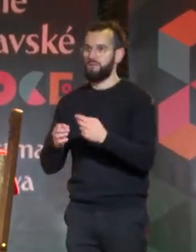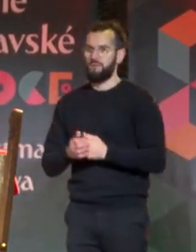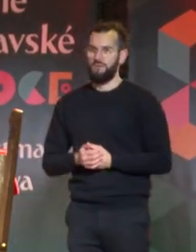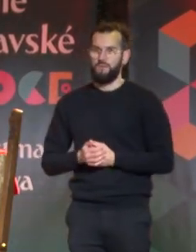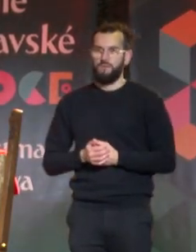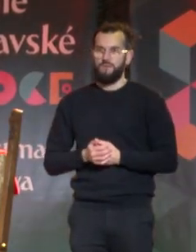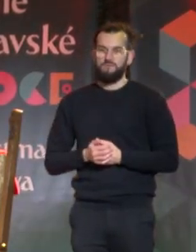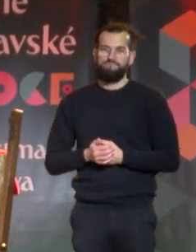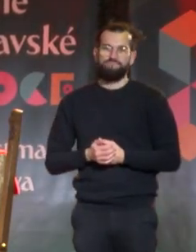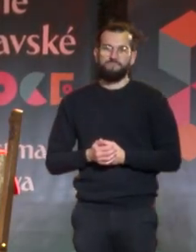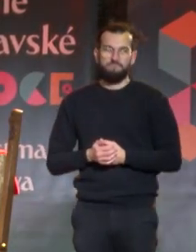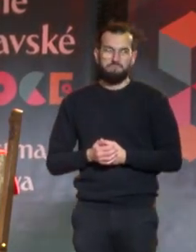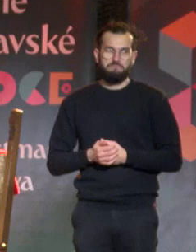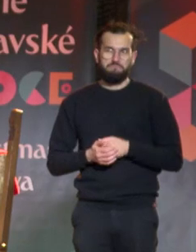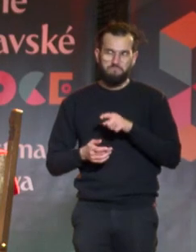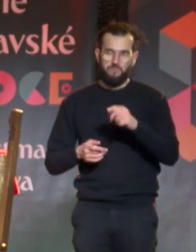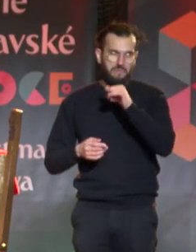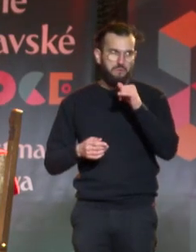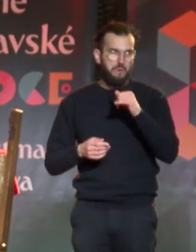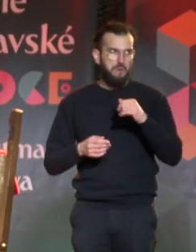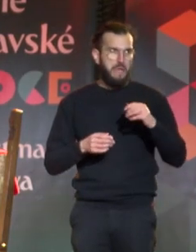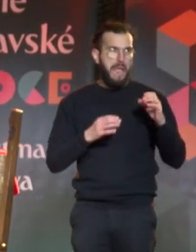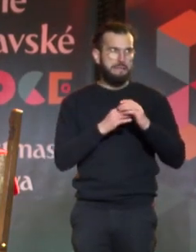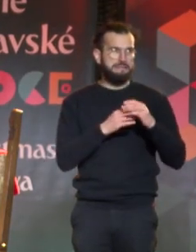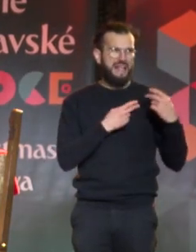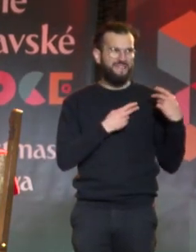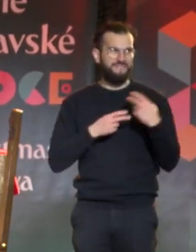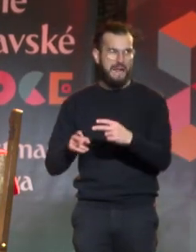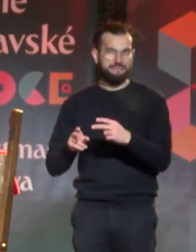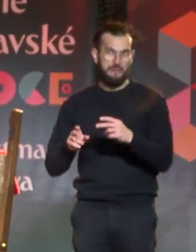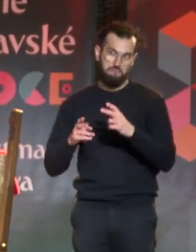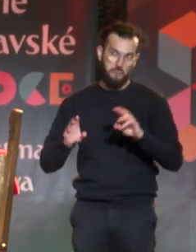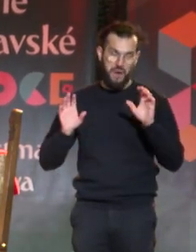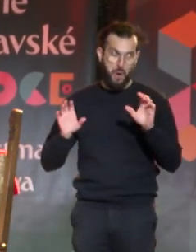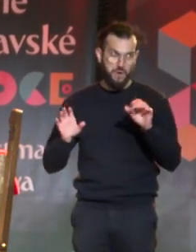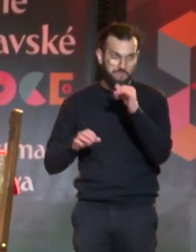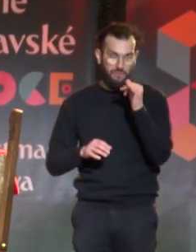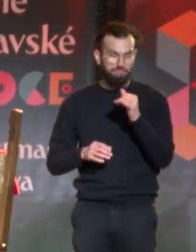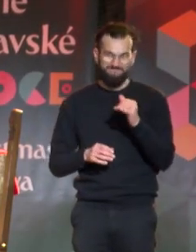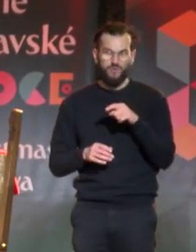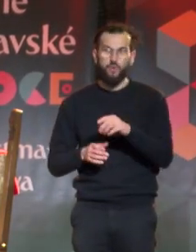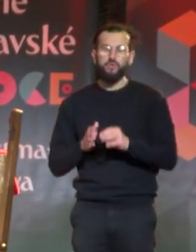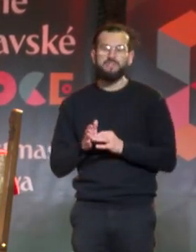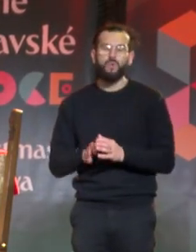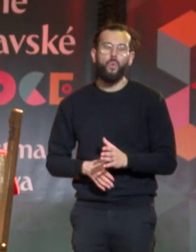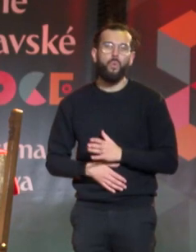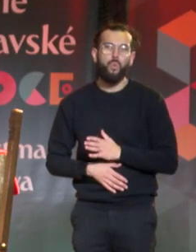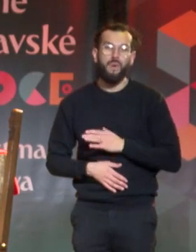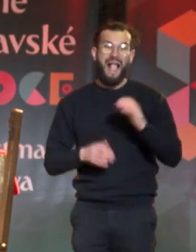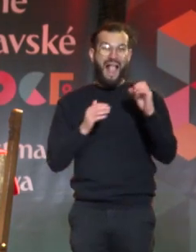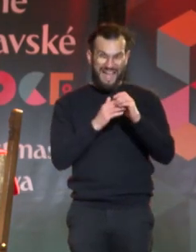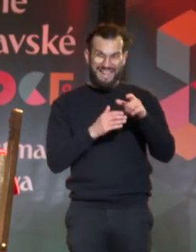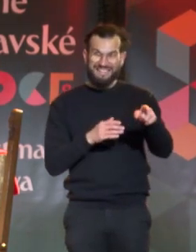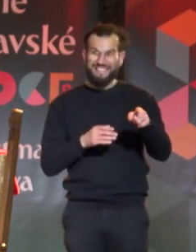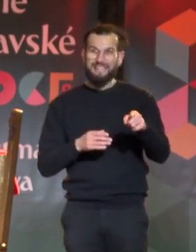Tak by sa mohol volať dobrý horor, čo? Lenže tak sa volá táto situácia. Ernestína sa